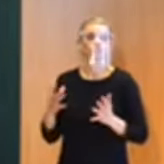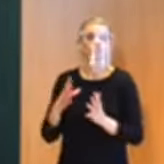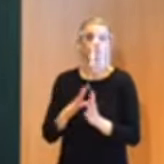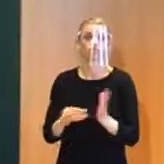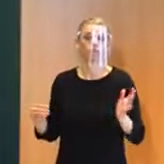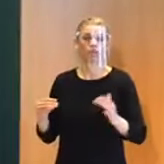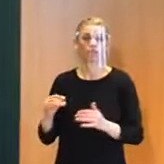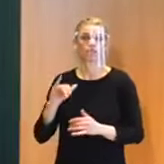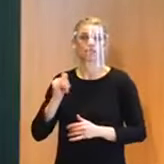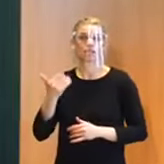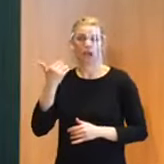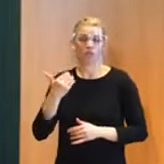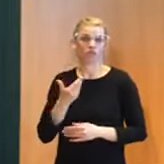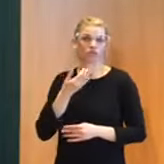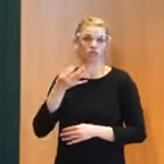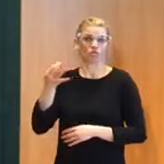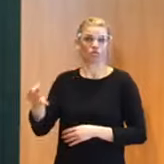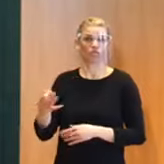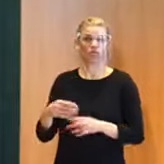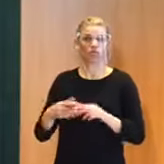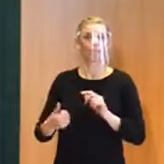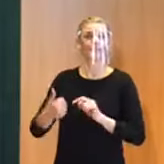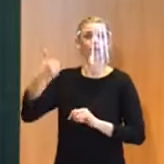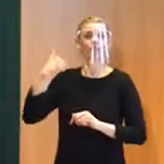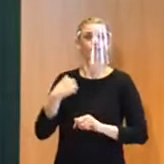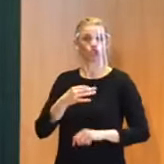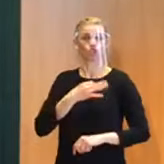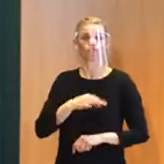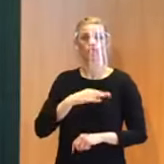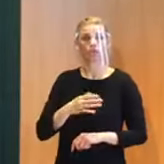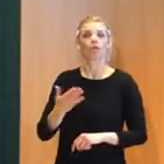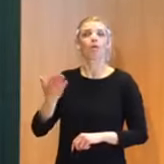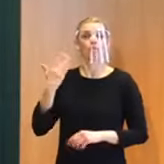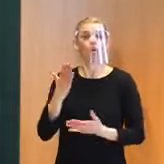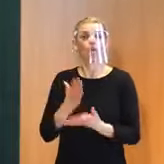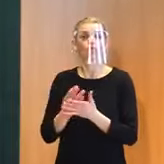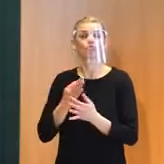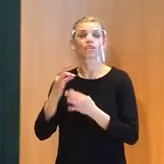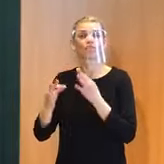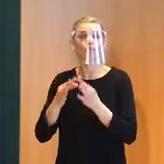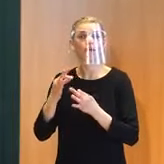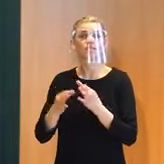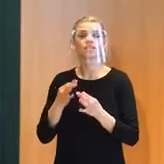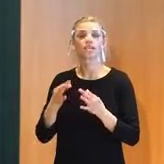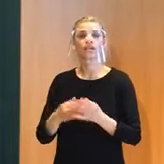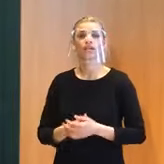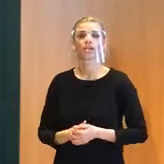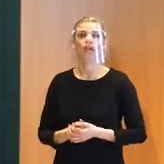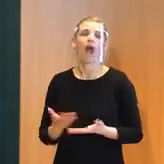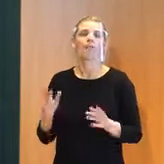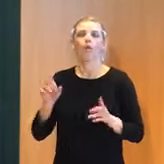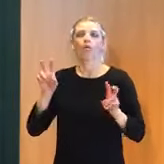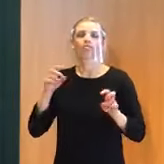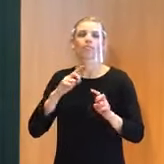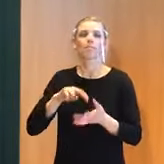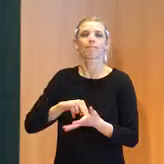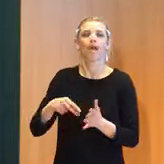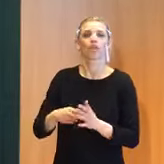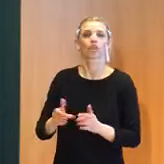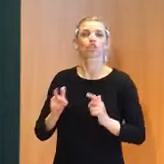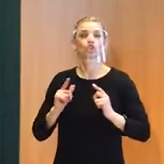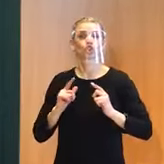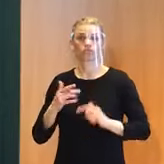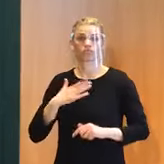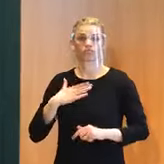ľudí. Tak už minulý týždeň vo štvrtok boli také informácie, že, alebo taký plán, že počká sa na